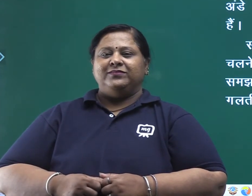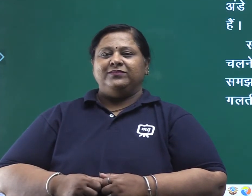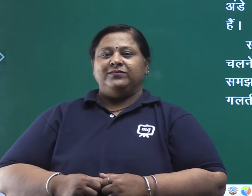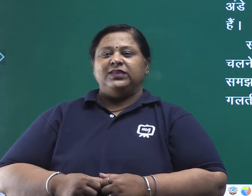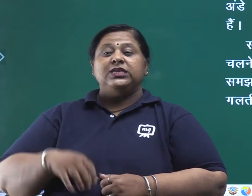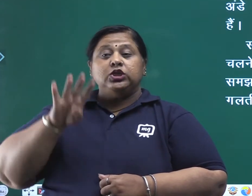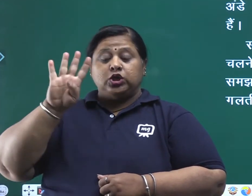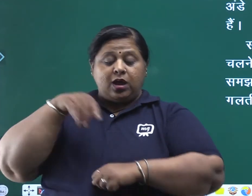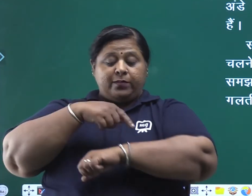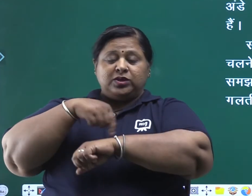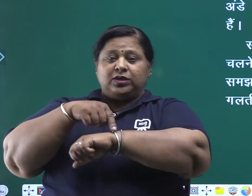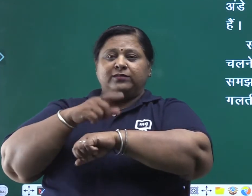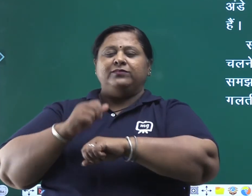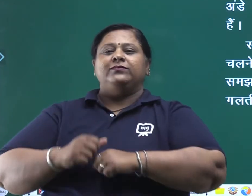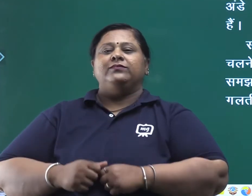4 बजे